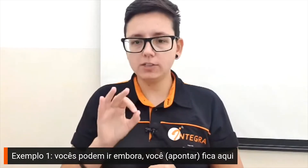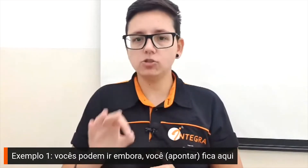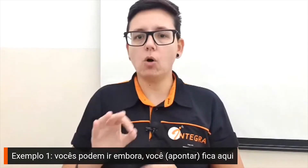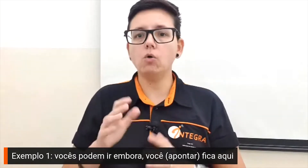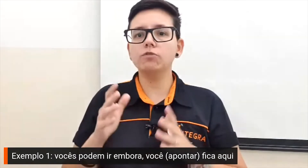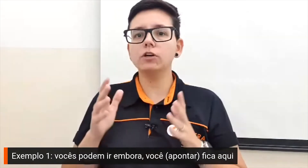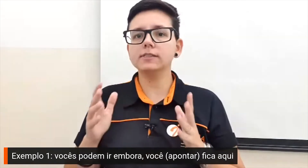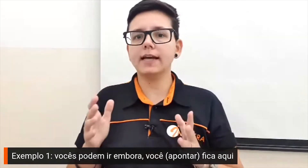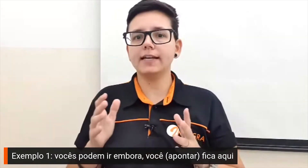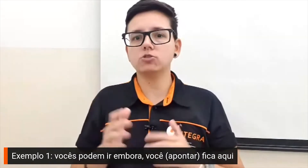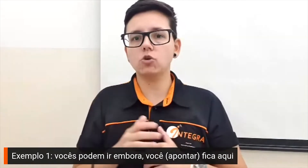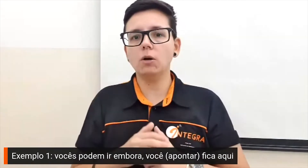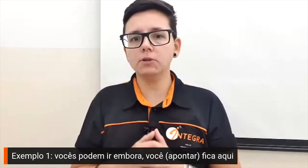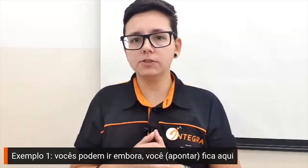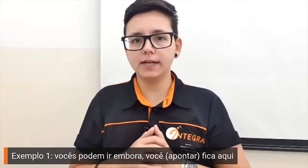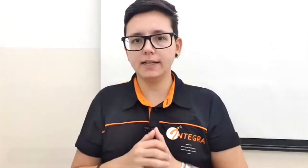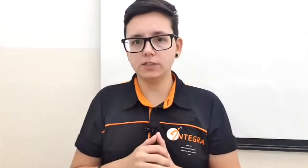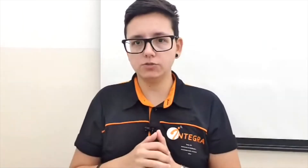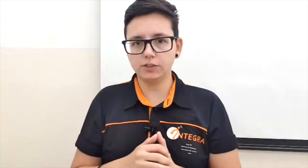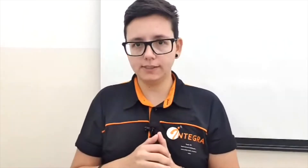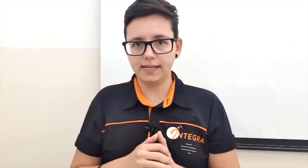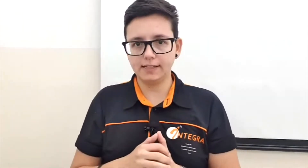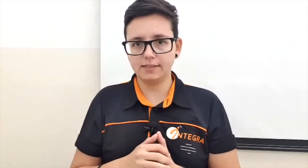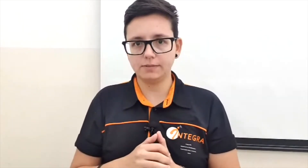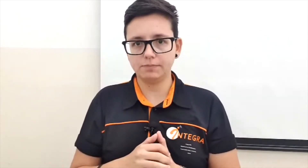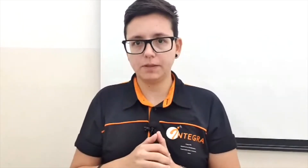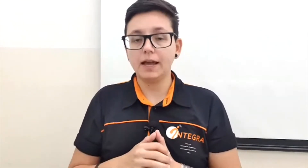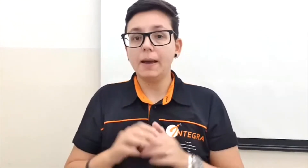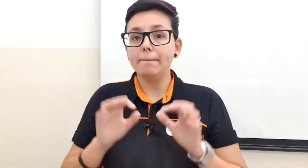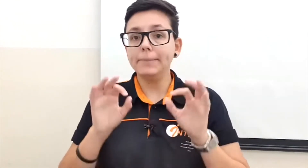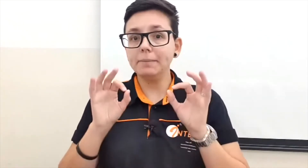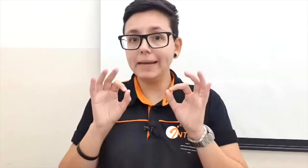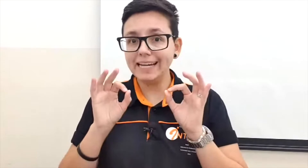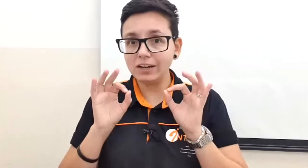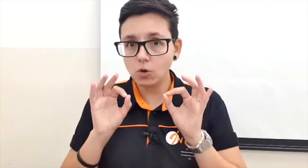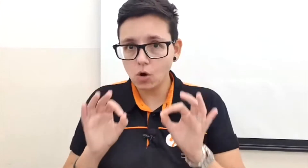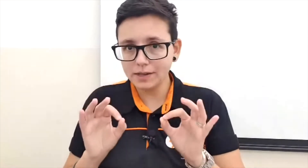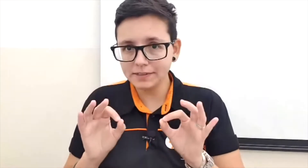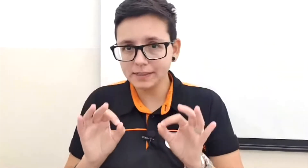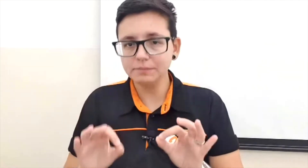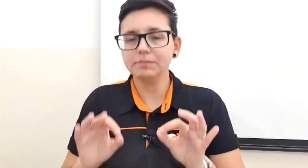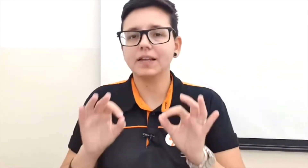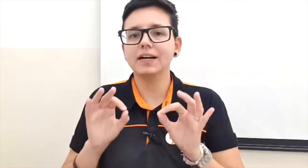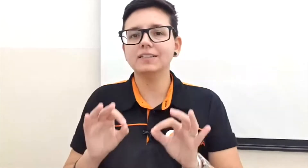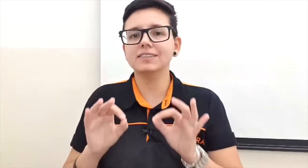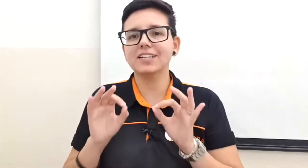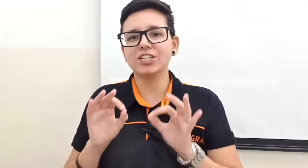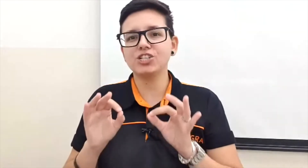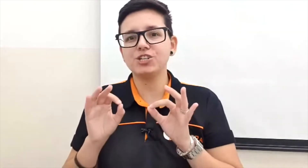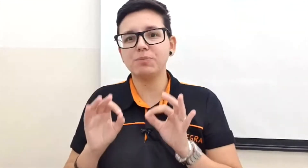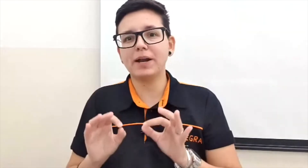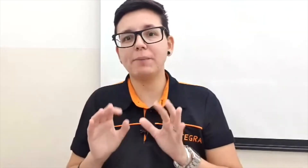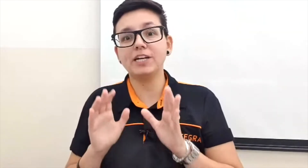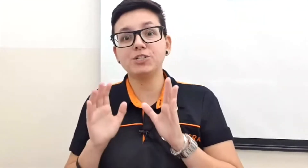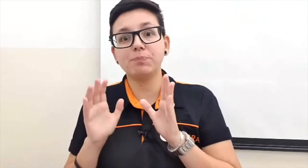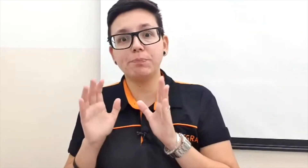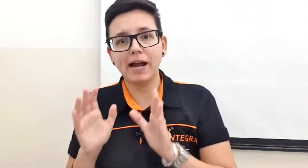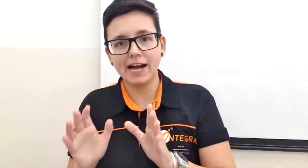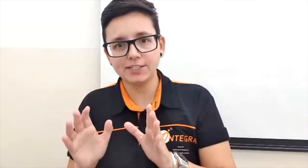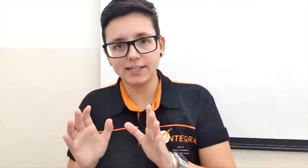só, o vocês, como eu sinalizo vocês? Primeira coisa, antes da gente ir para a parte prática